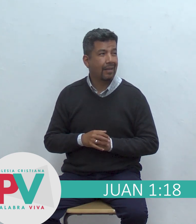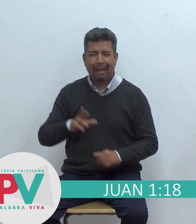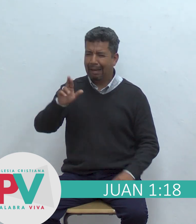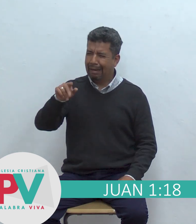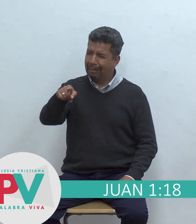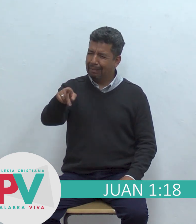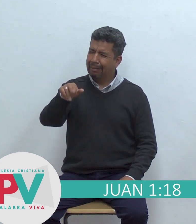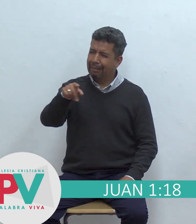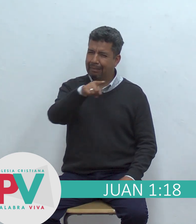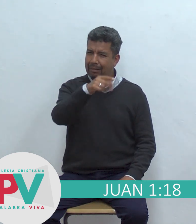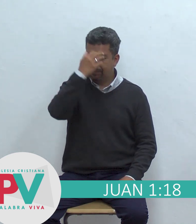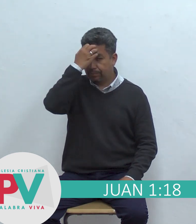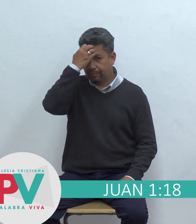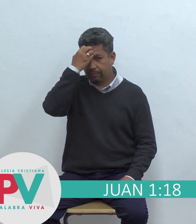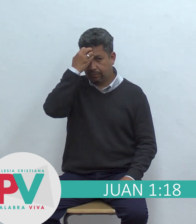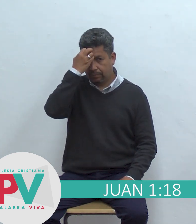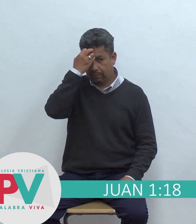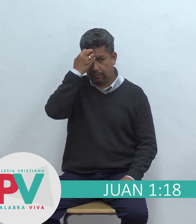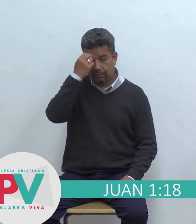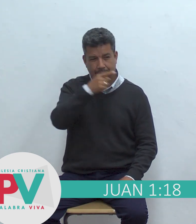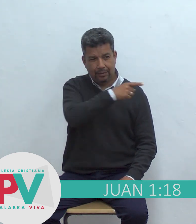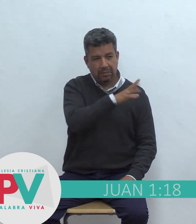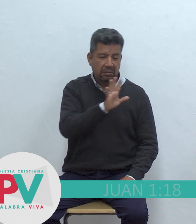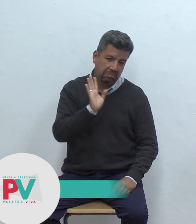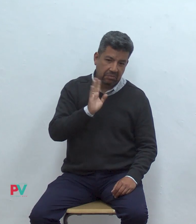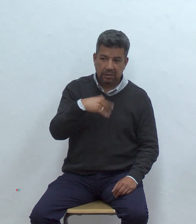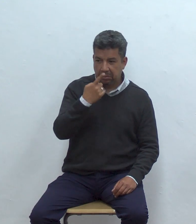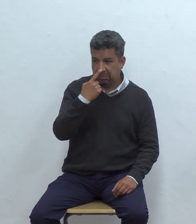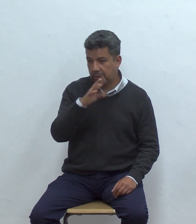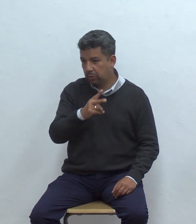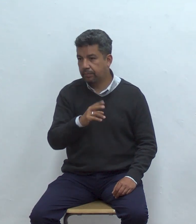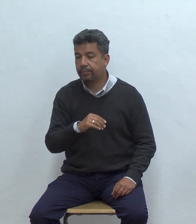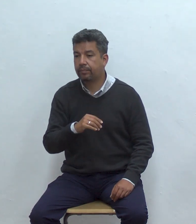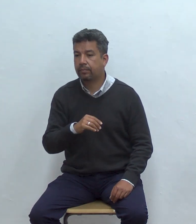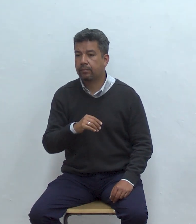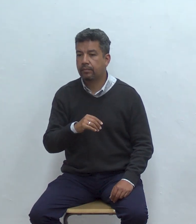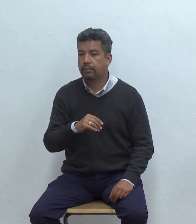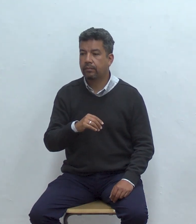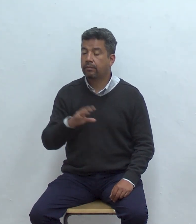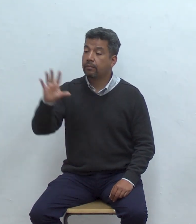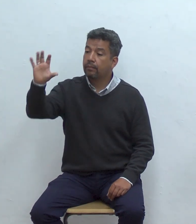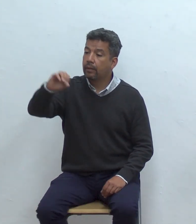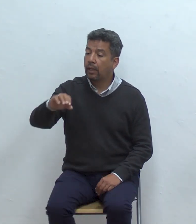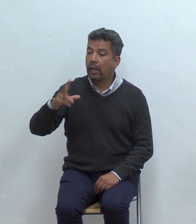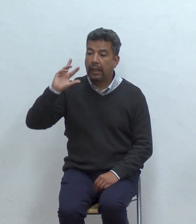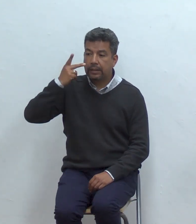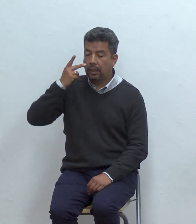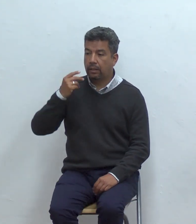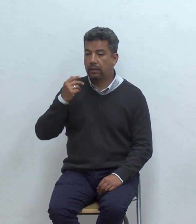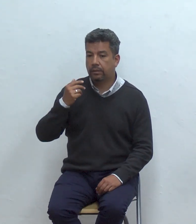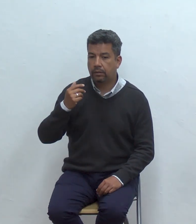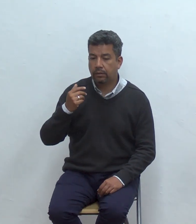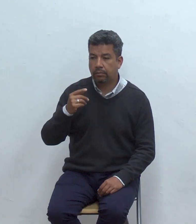raros. Mire, aquí Angelita, ensayemos otro, creo que el tiempo estamos fregados, pero aquí Gildardo con Angelita. Él